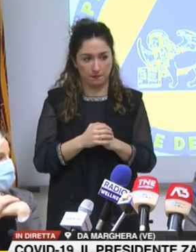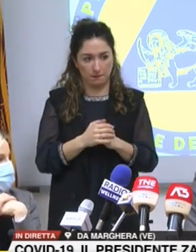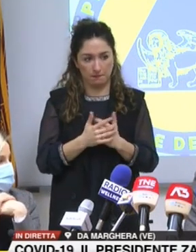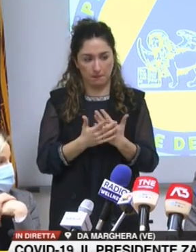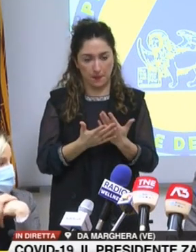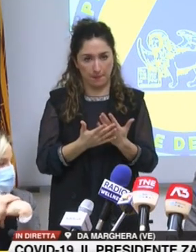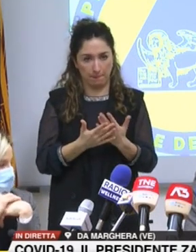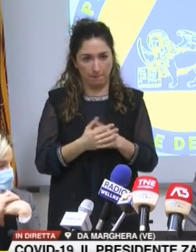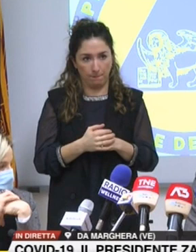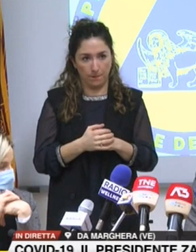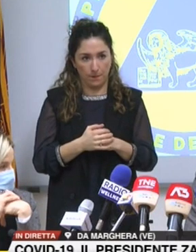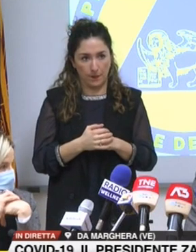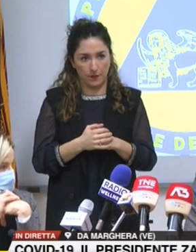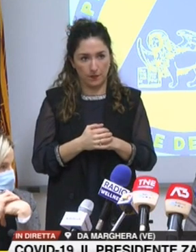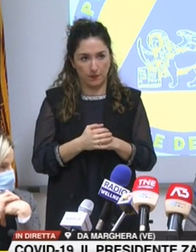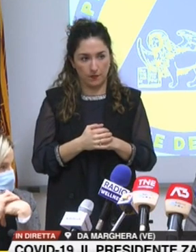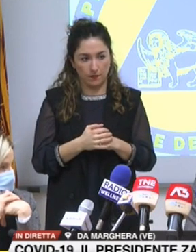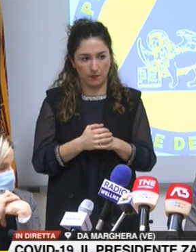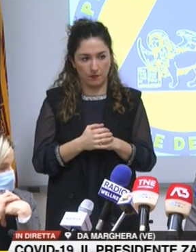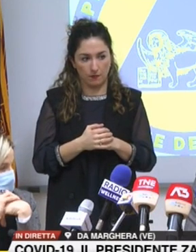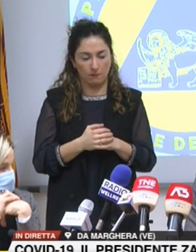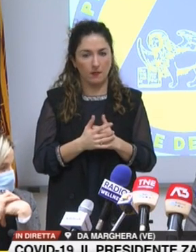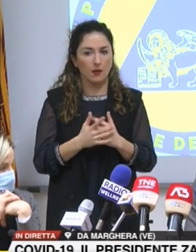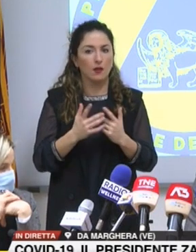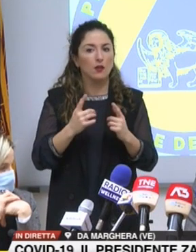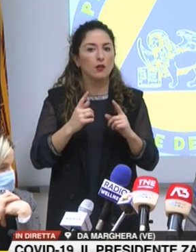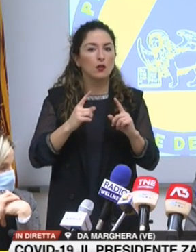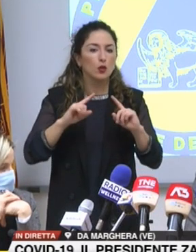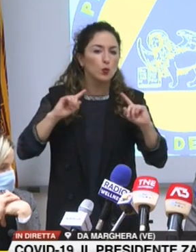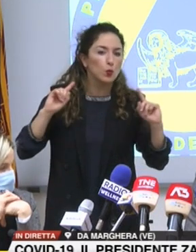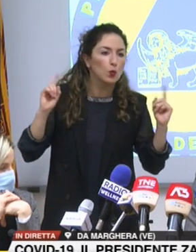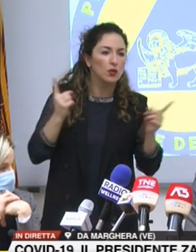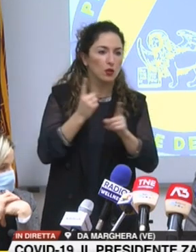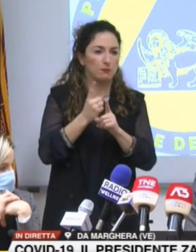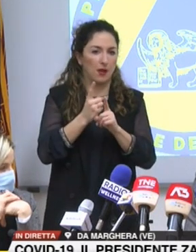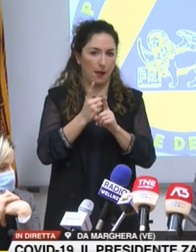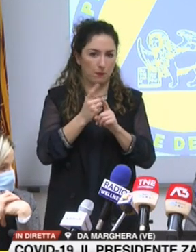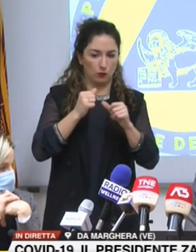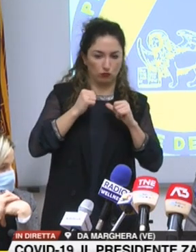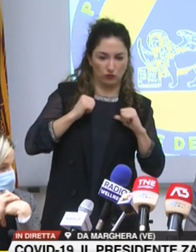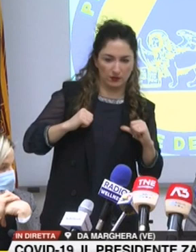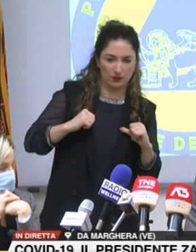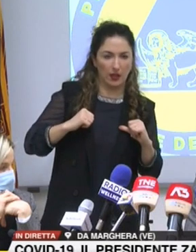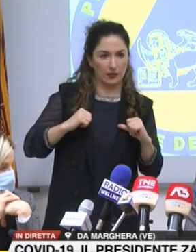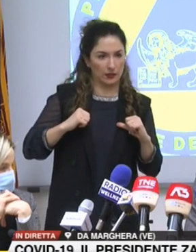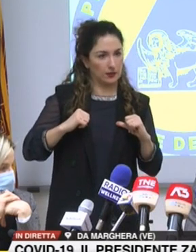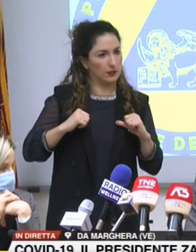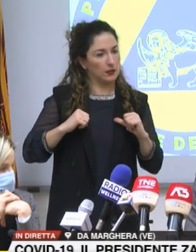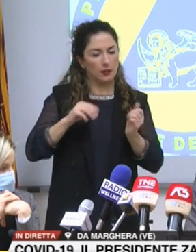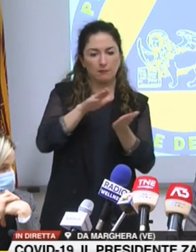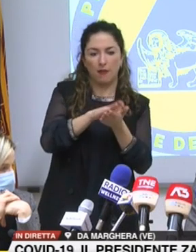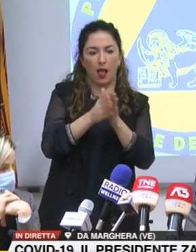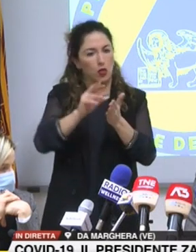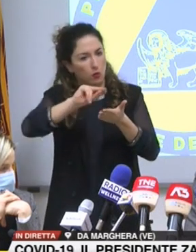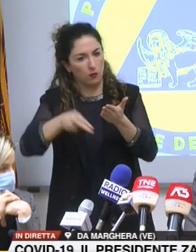del rapporto e della sfida da vincere tutti assieme è fondamentale, cioè il patto che dobbiamo stringere tra cittadini è alla base di tutto. Qualcuno di voi l'ha anche